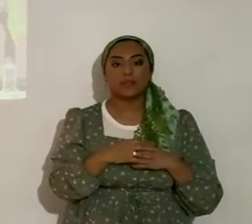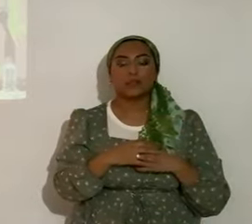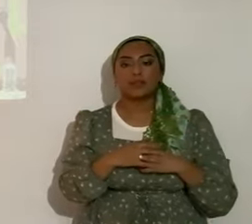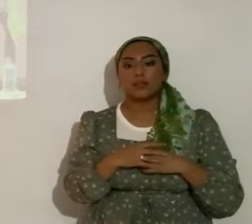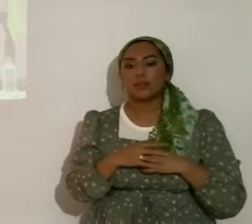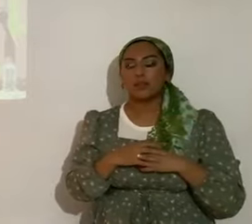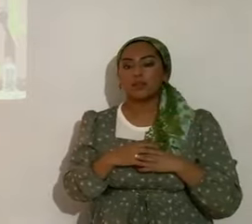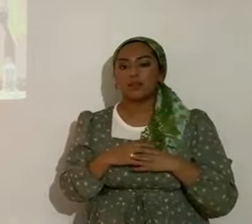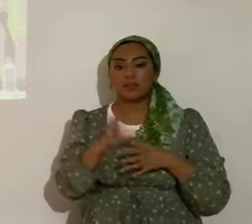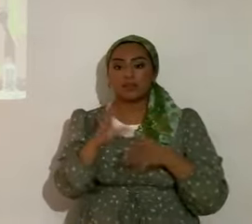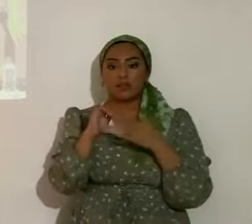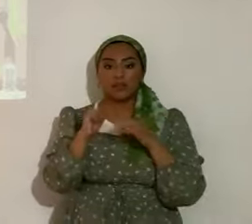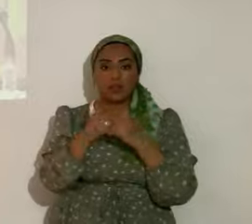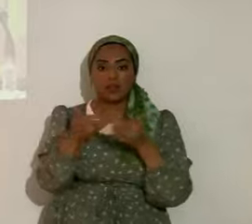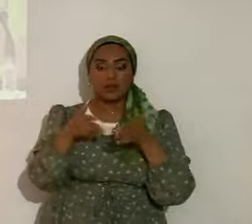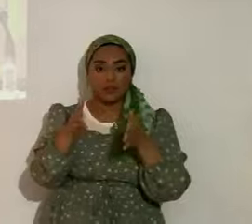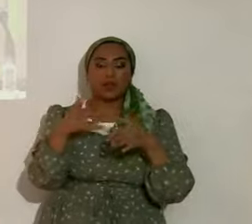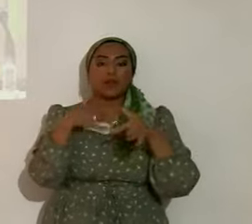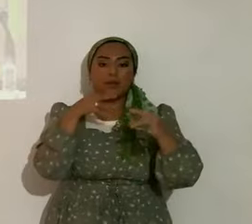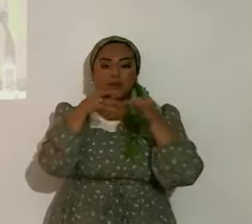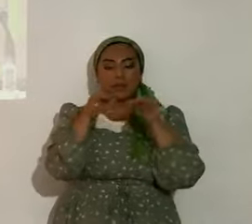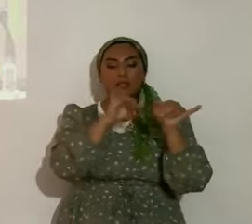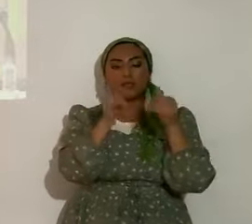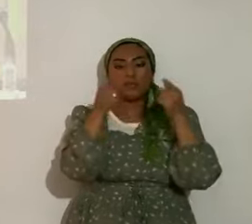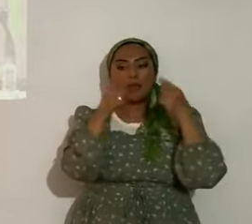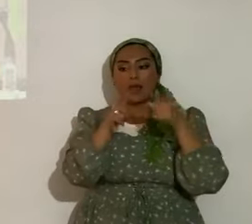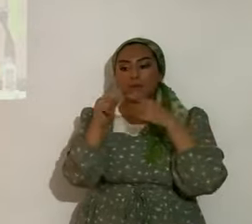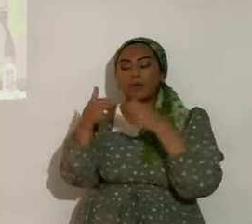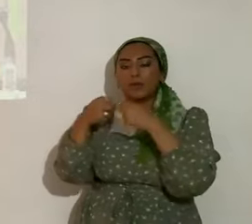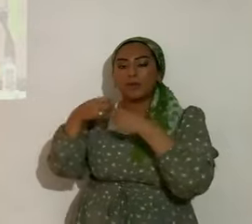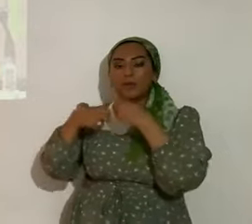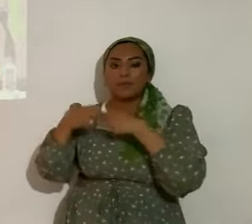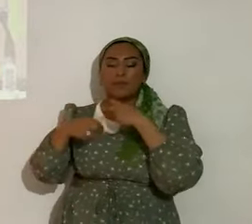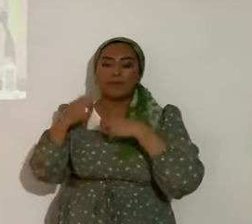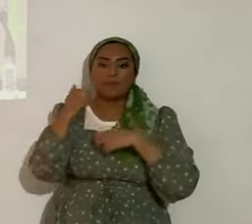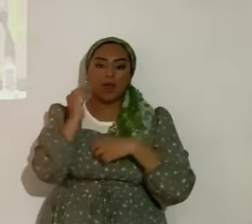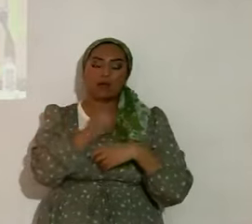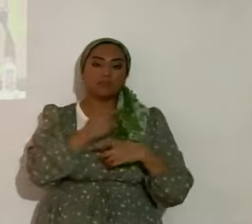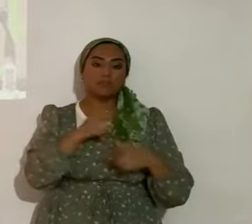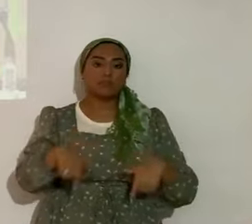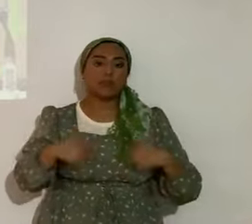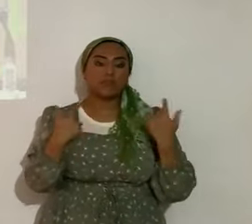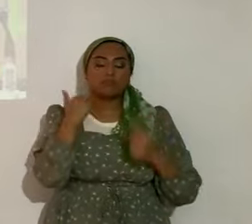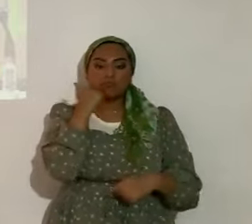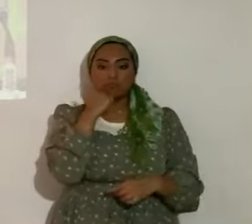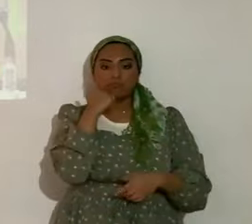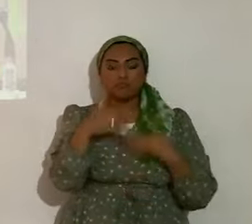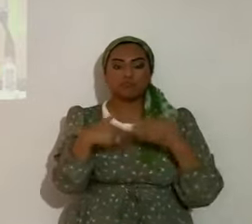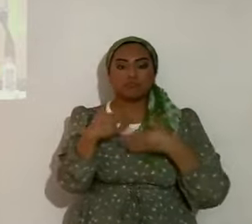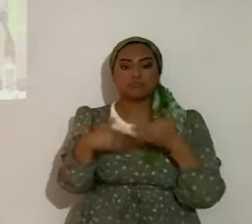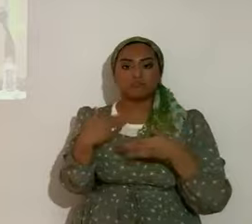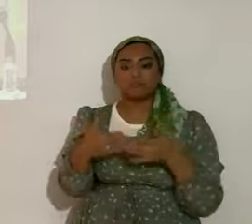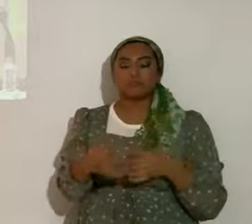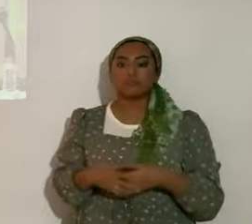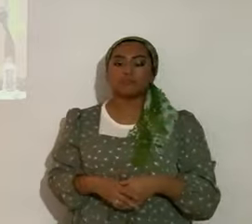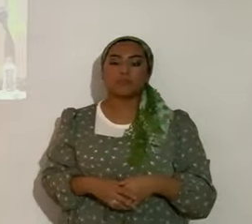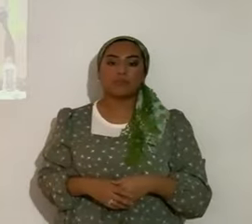tal manera explico que así sucede con las dificultades que se nos presentan en la vida. Y en la vida diaria,